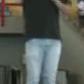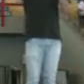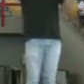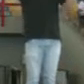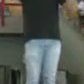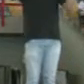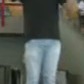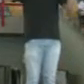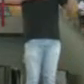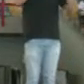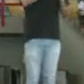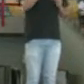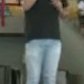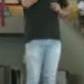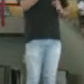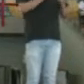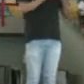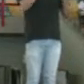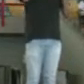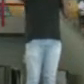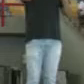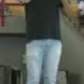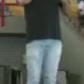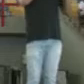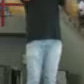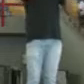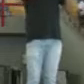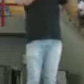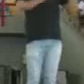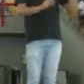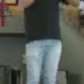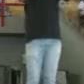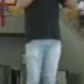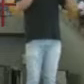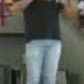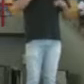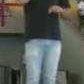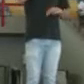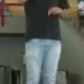corrige teu ponto de vista, o que você vai defender. Então não guardem